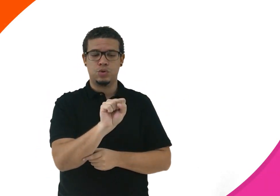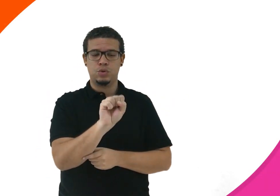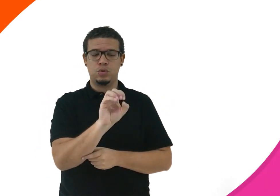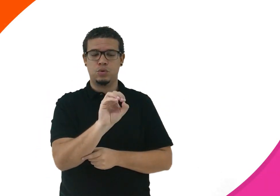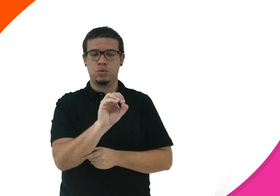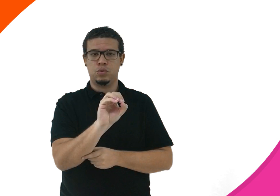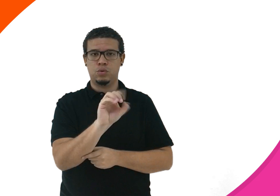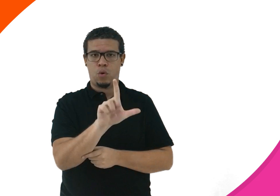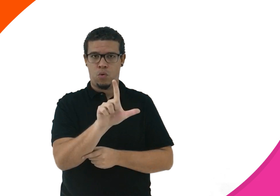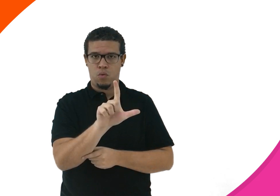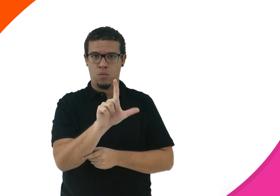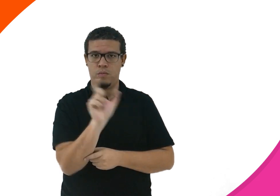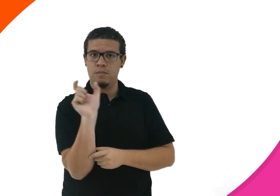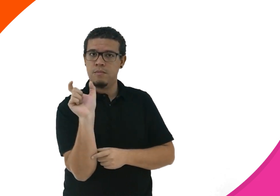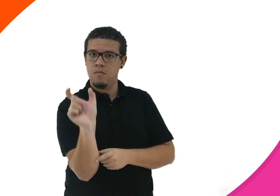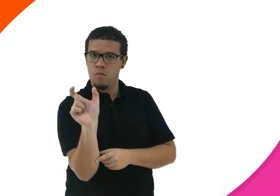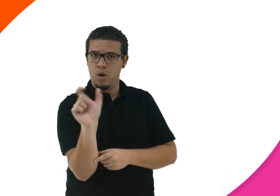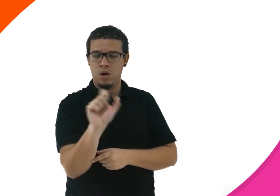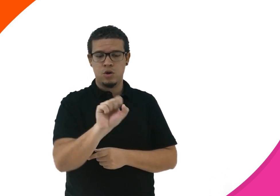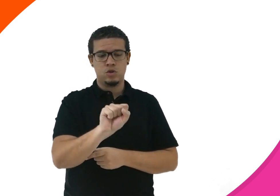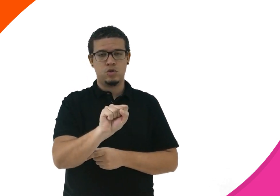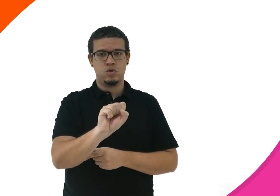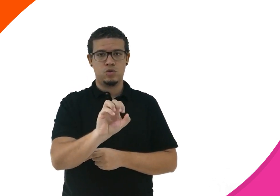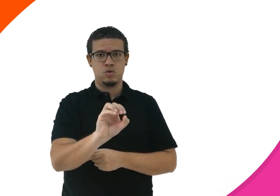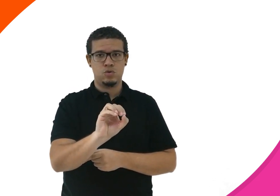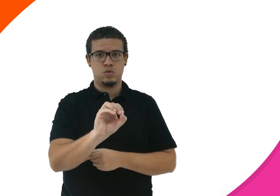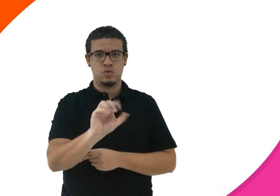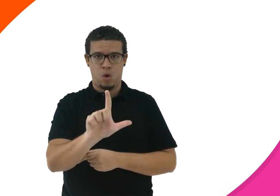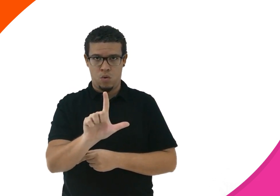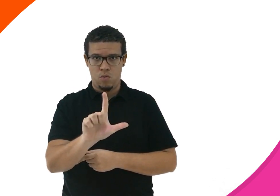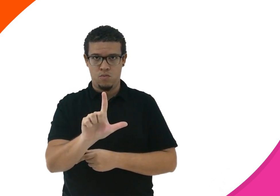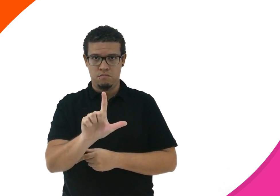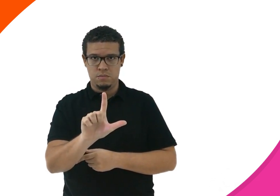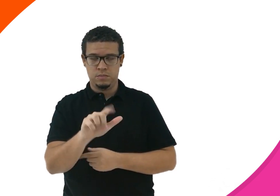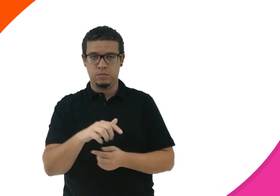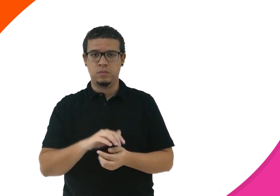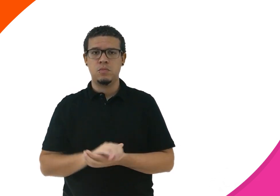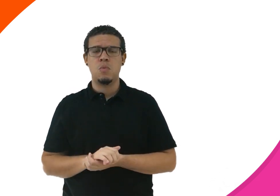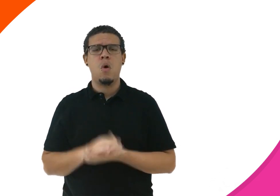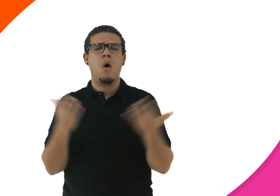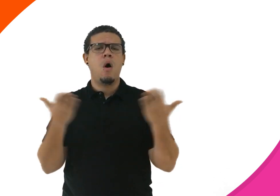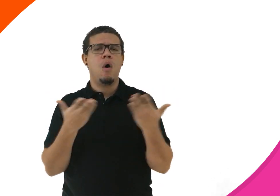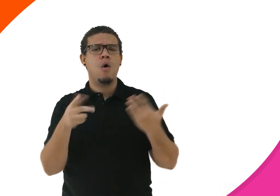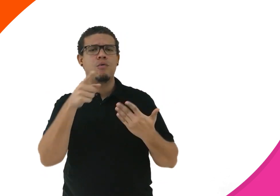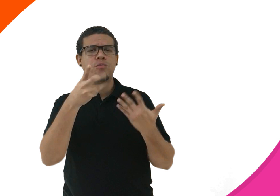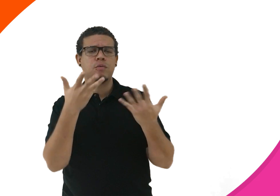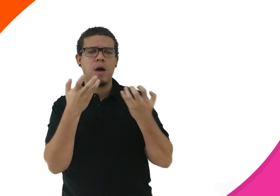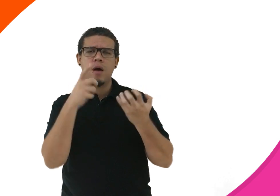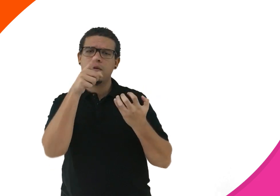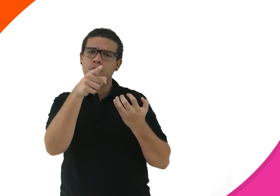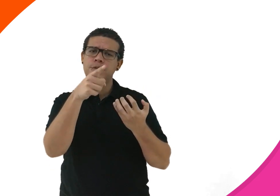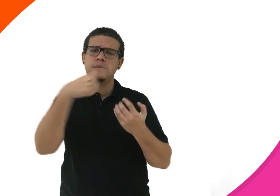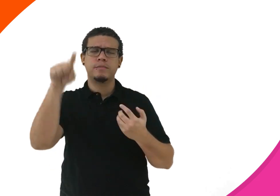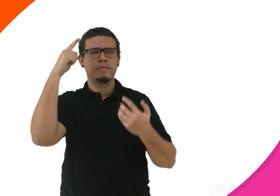Agora, faremos o mesmo exercício com a palavra sol e com o sinal sol.